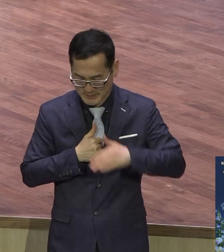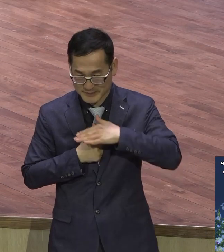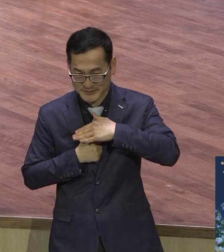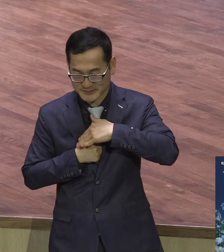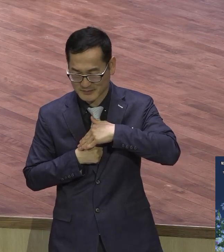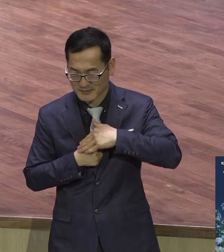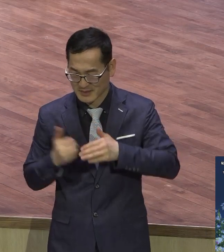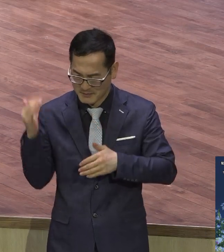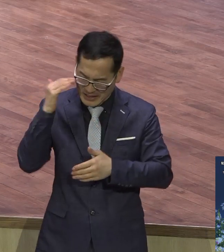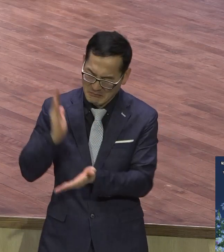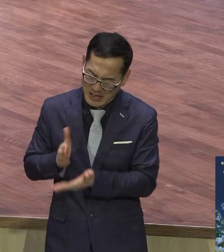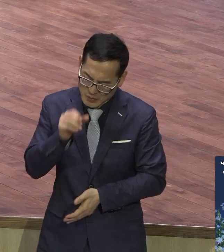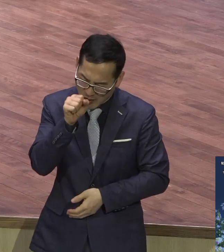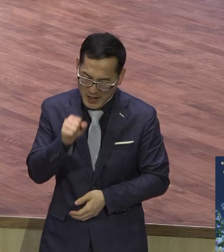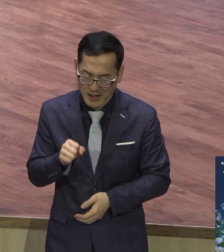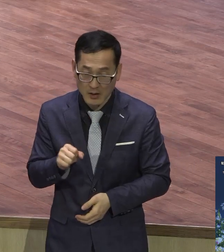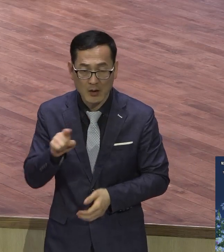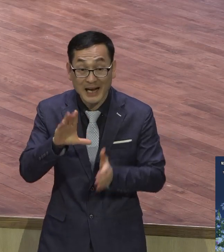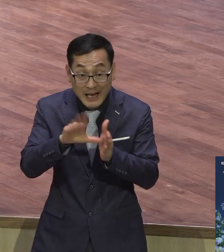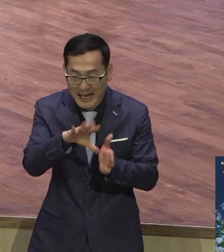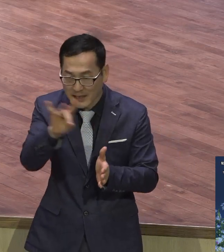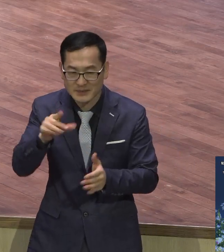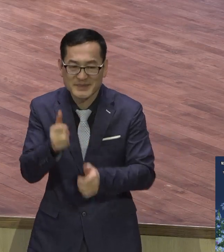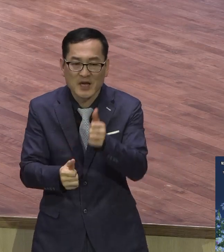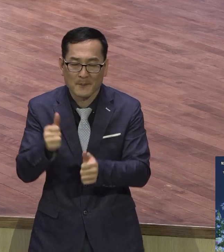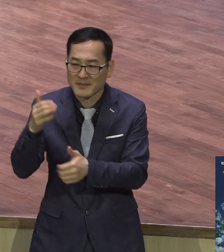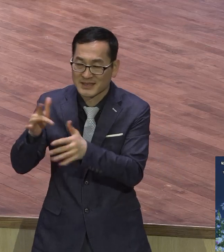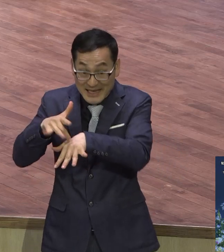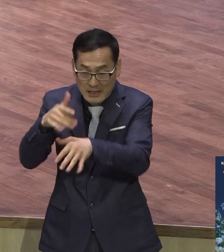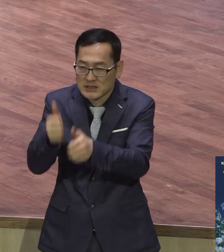그래서 여러분이 사회가 가다 보면 자돈심 팍 상하게 할 때 있습니다.